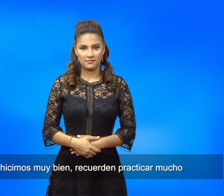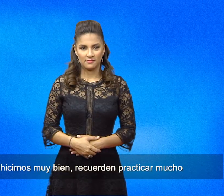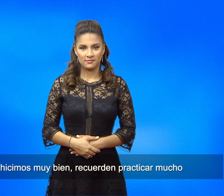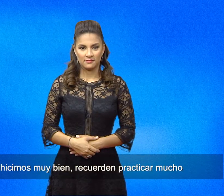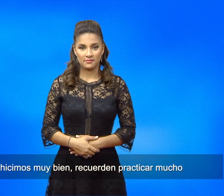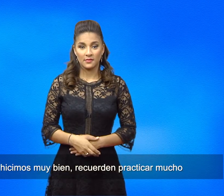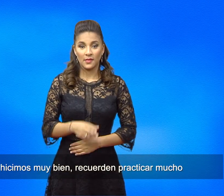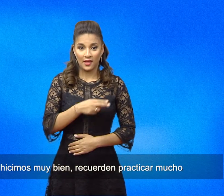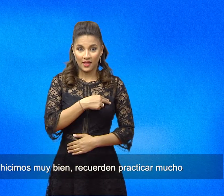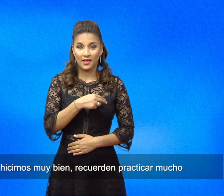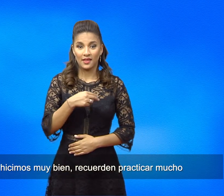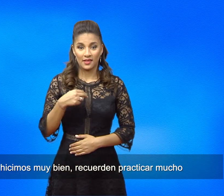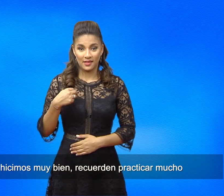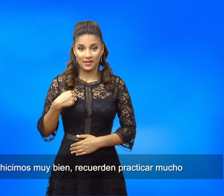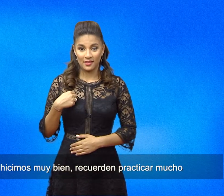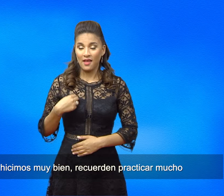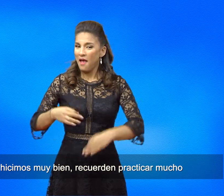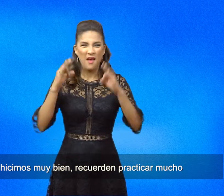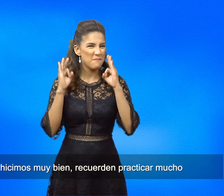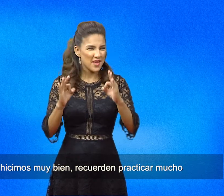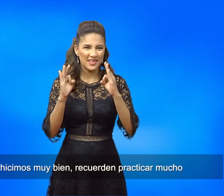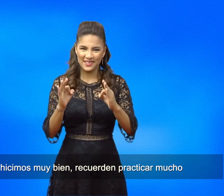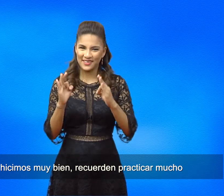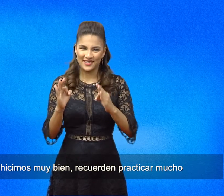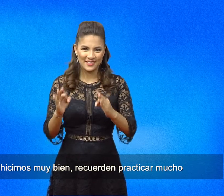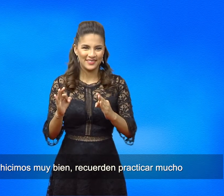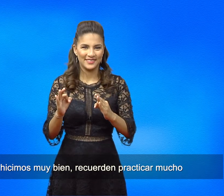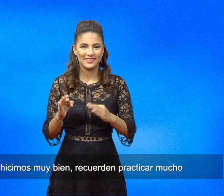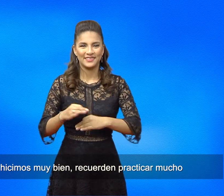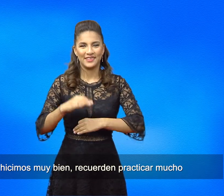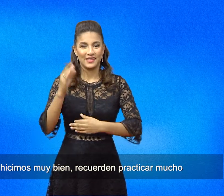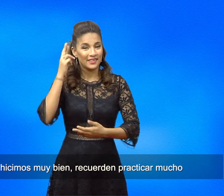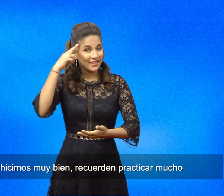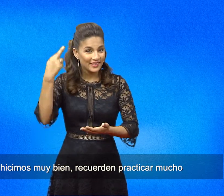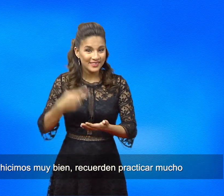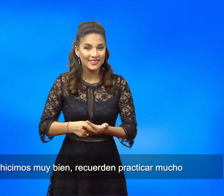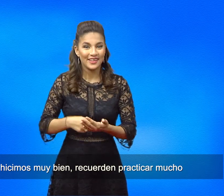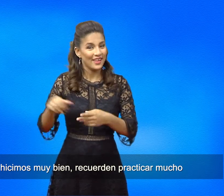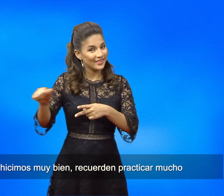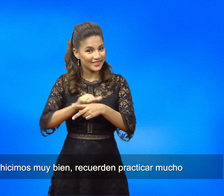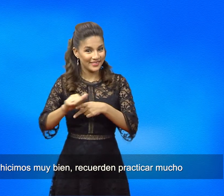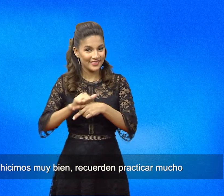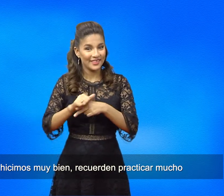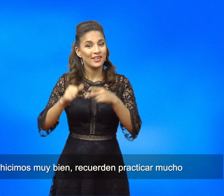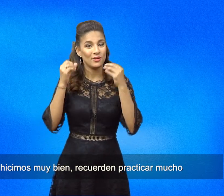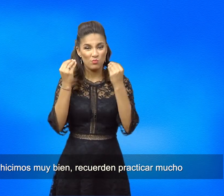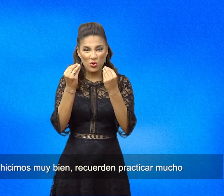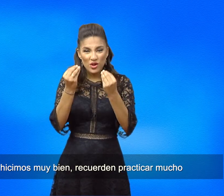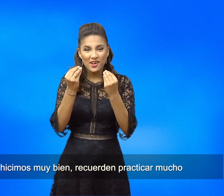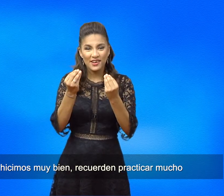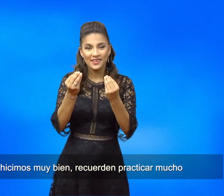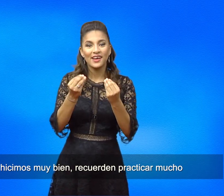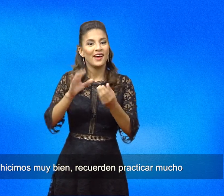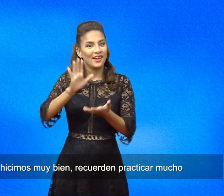lo hicimos muy bien recuerden practicar mucho para